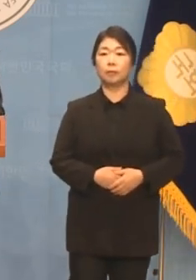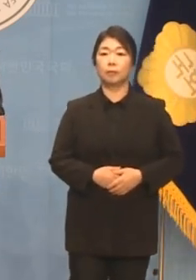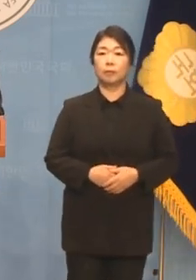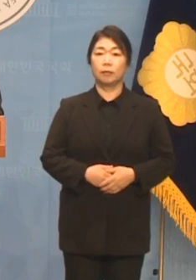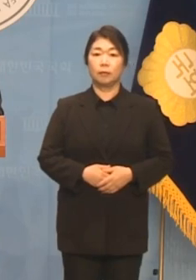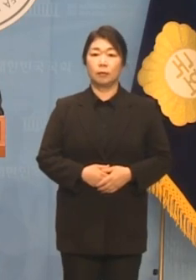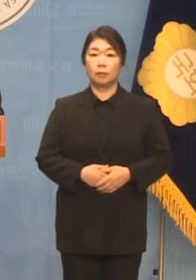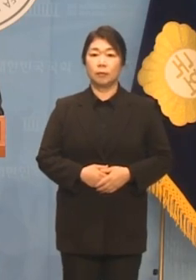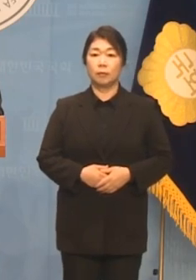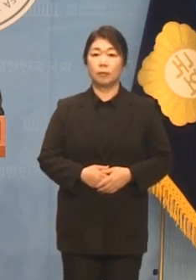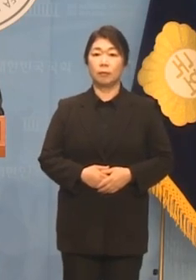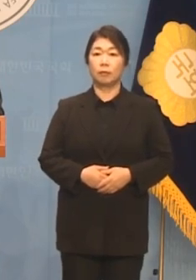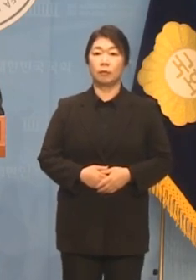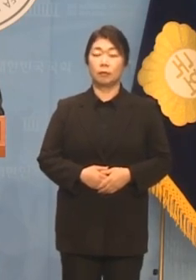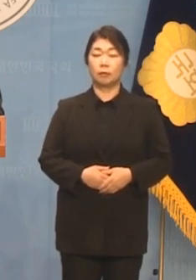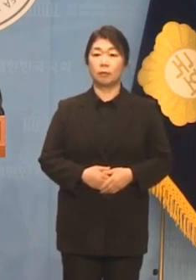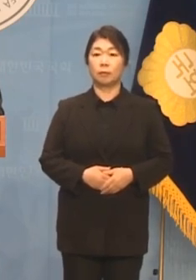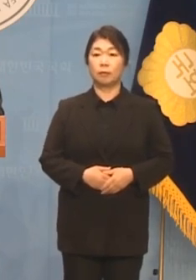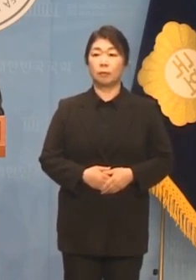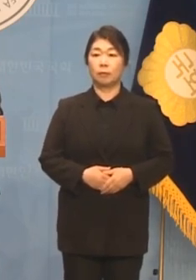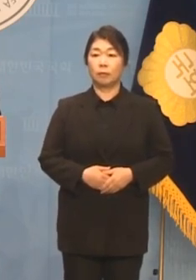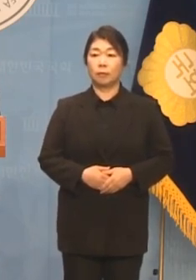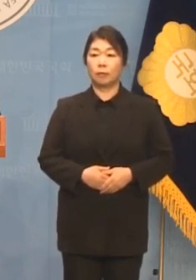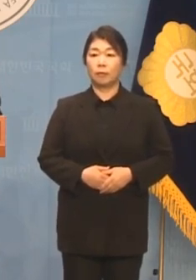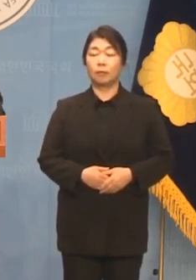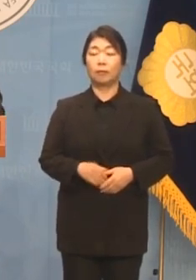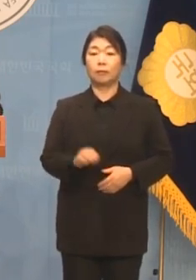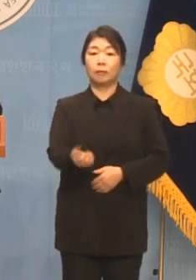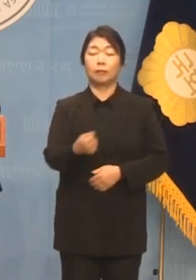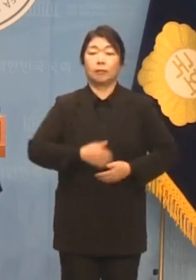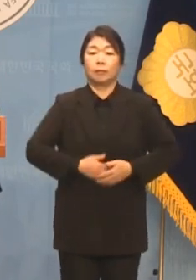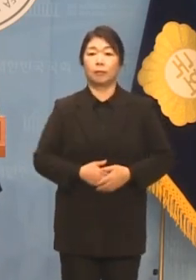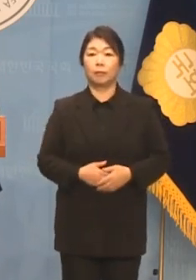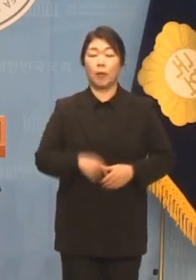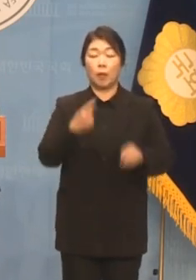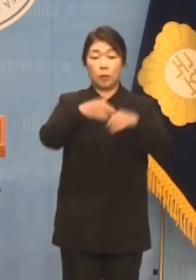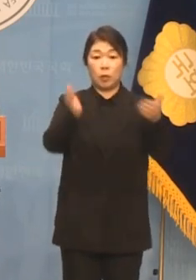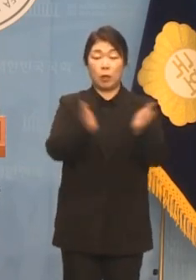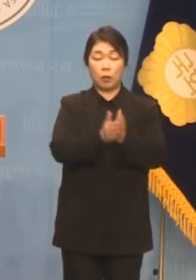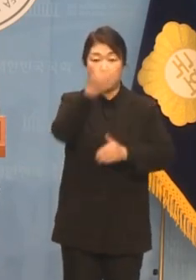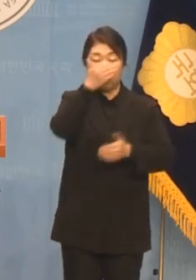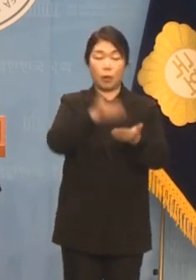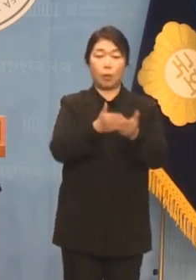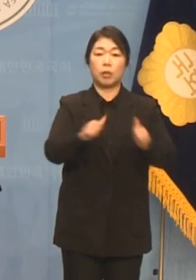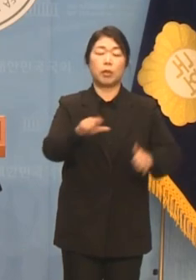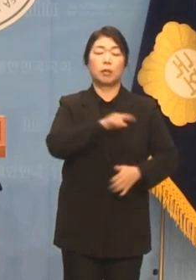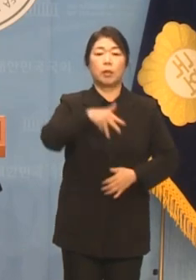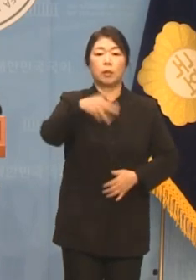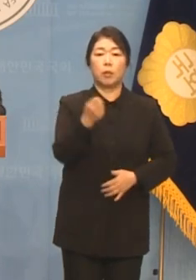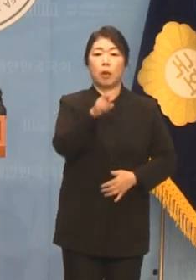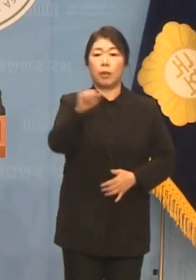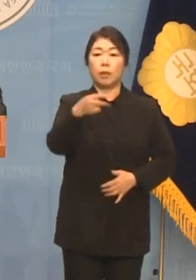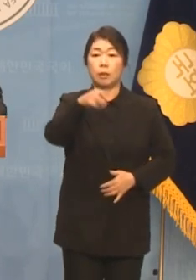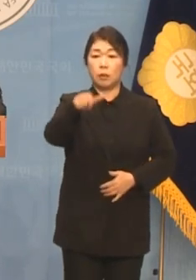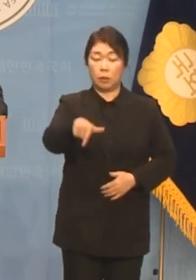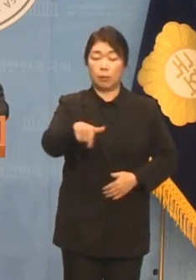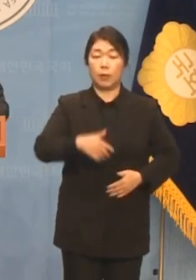요네 사과를 한번 사보려고 해요 네 더불어민주당 청년 대변인 최민석